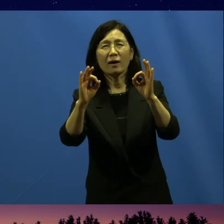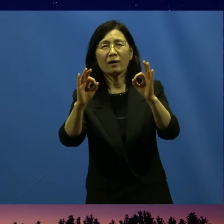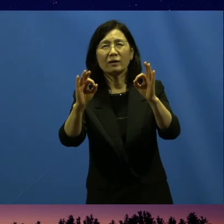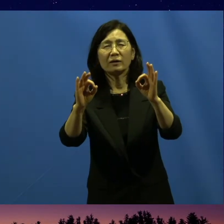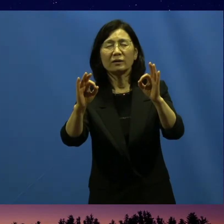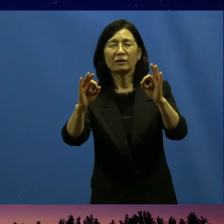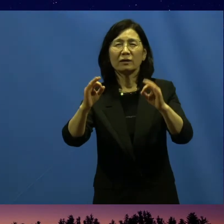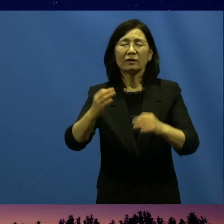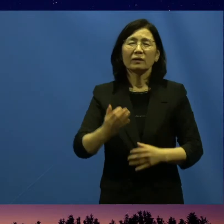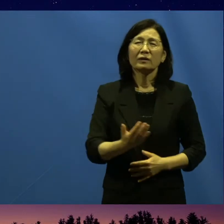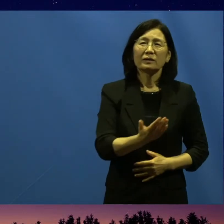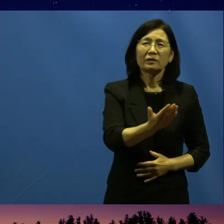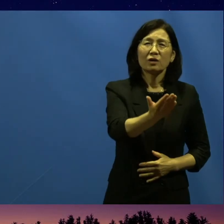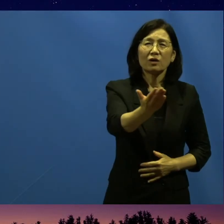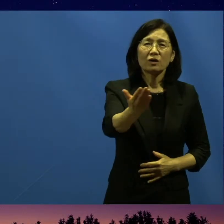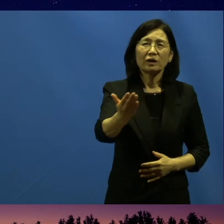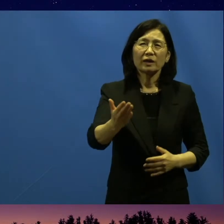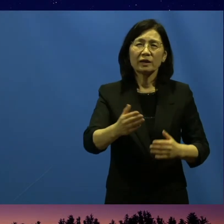보라